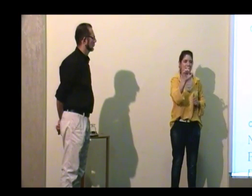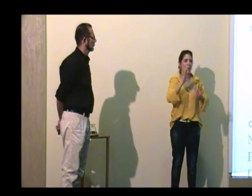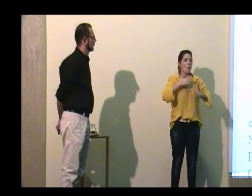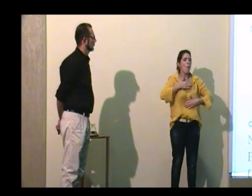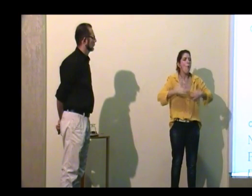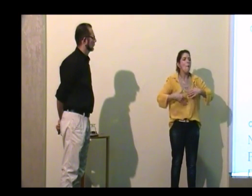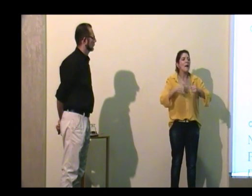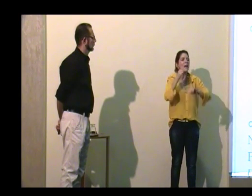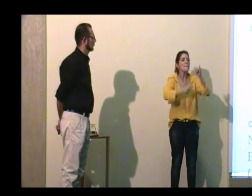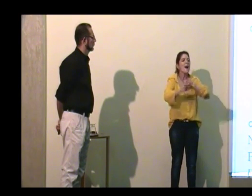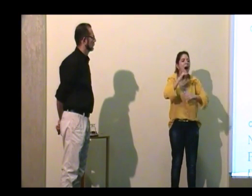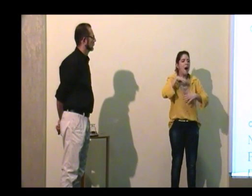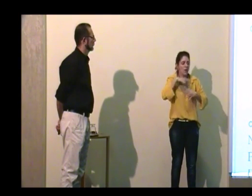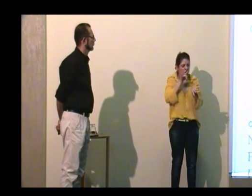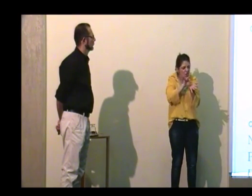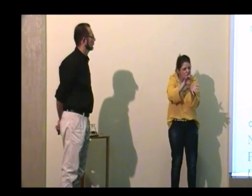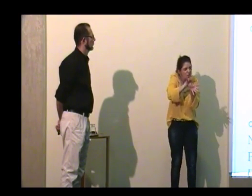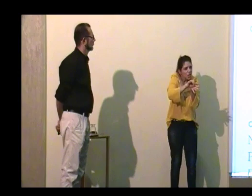resíduos.